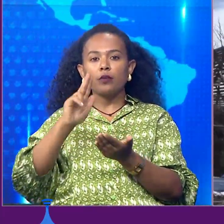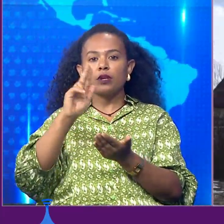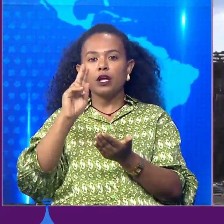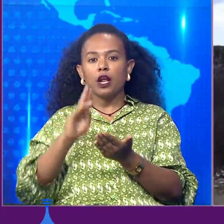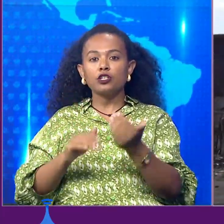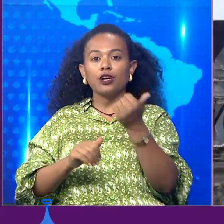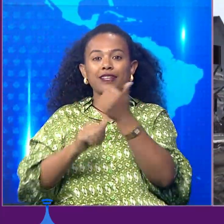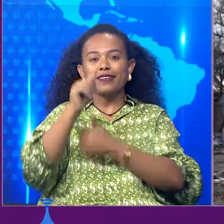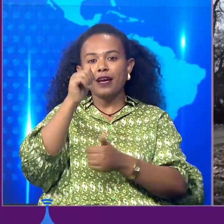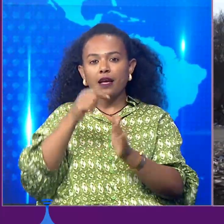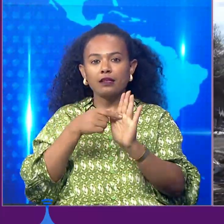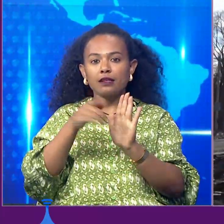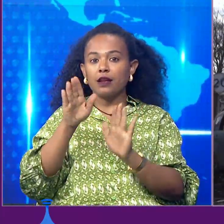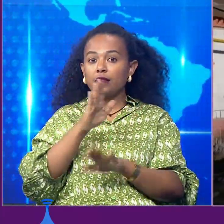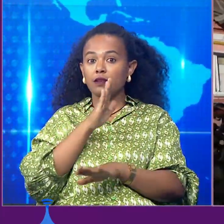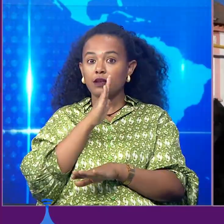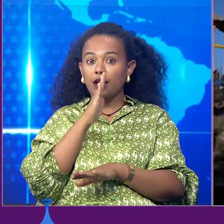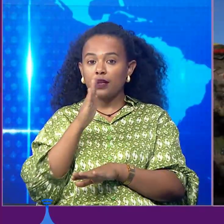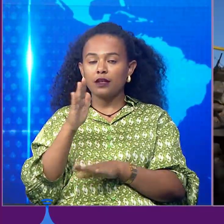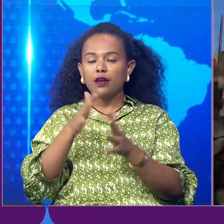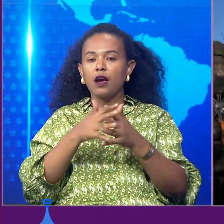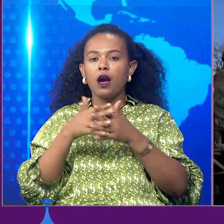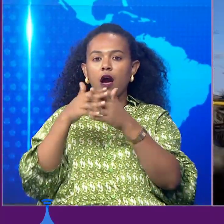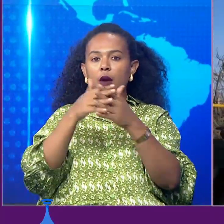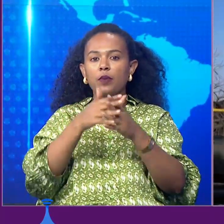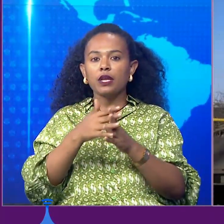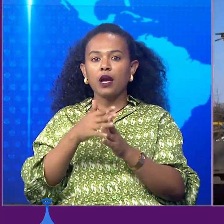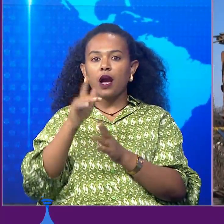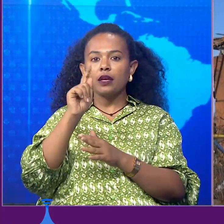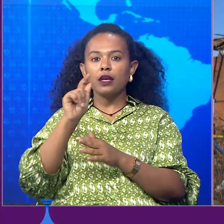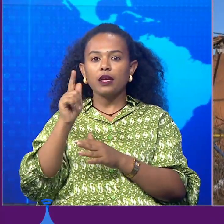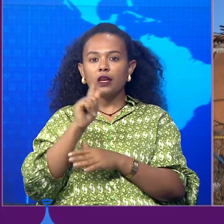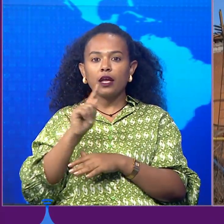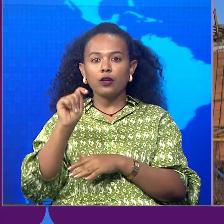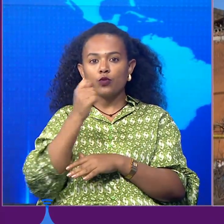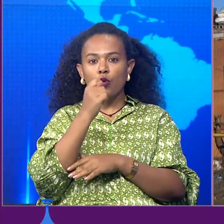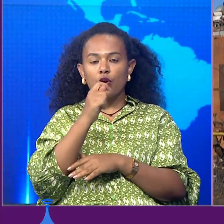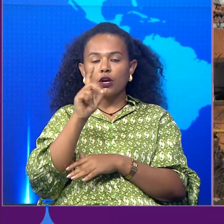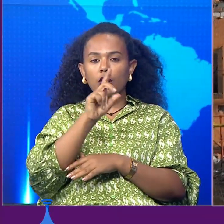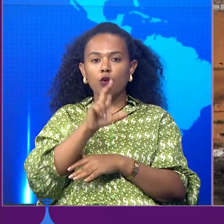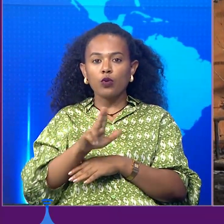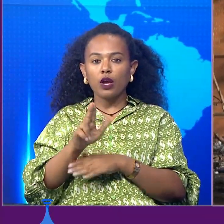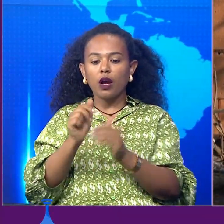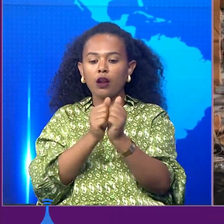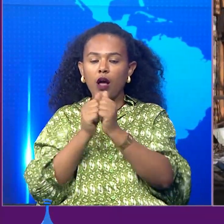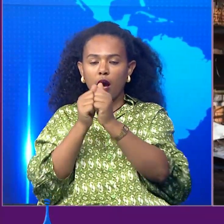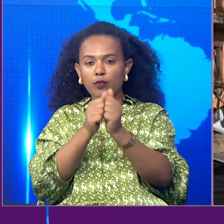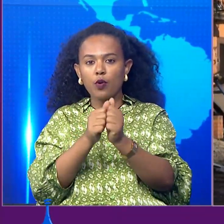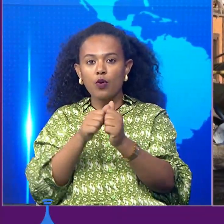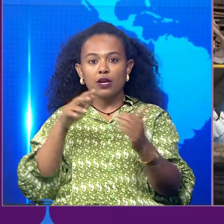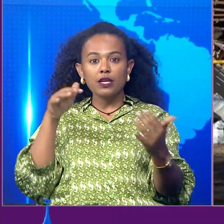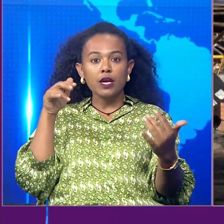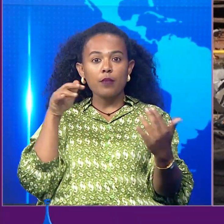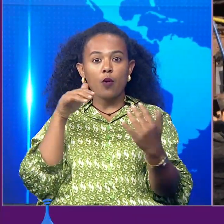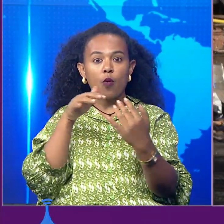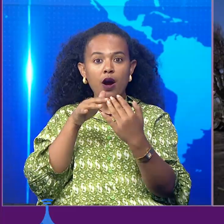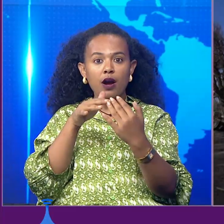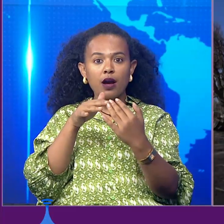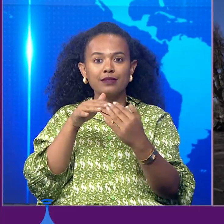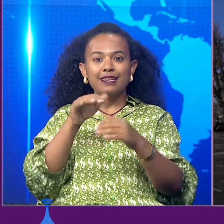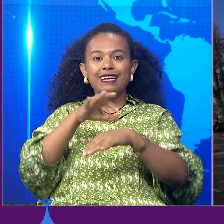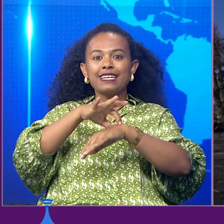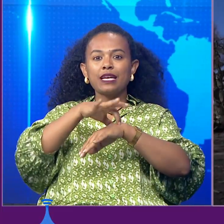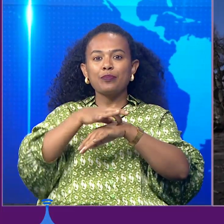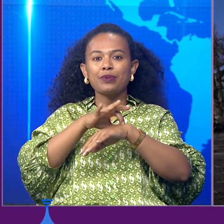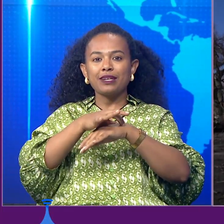ጥቃት እንዳትጋለጥ አሜሪካ የኔቶ አይነት ከዩክሬን ጋር አብሮ የመዋጋት የብረት ጓንት